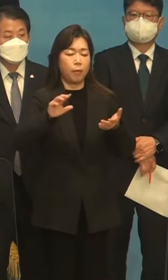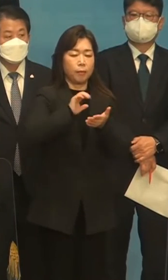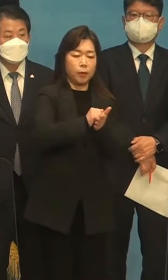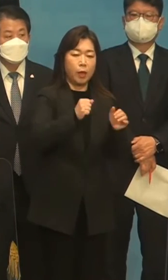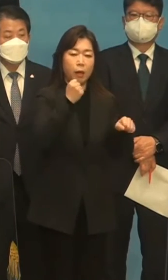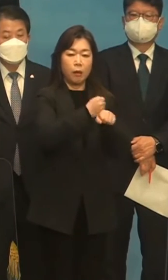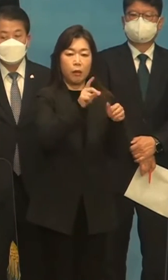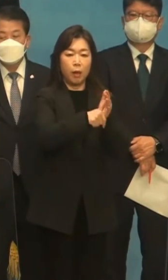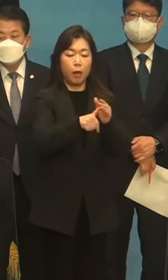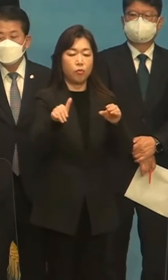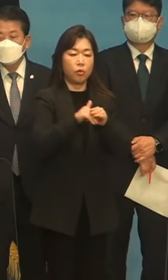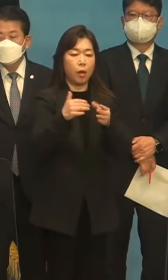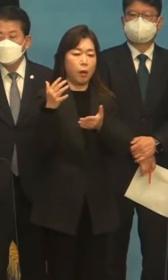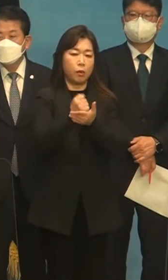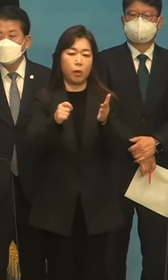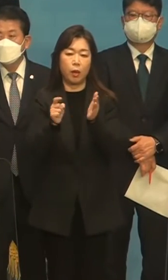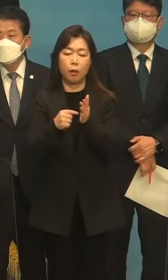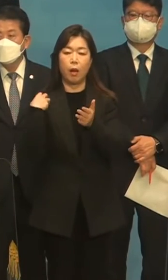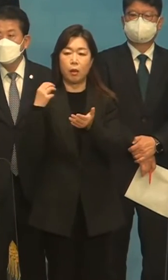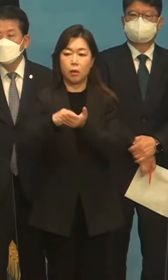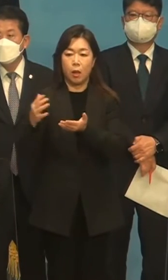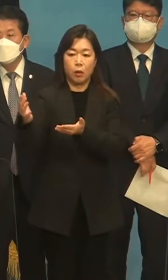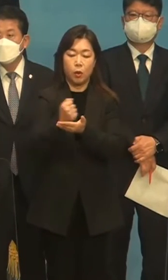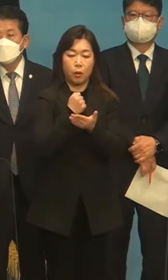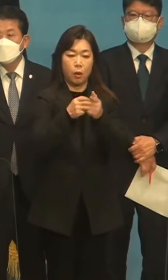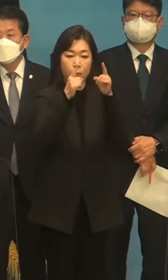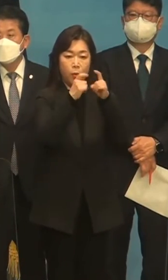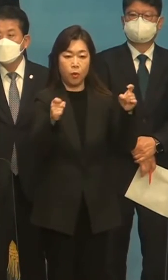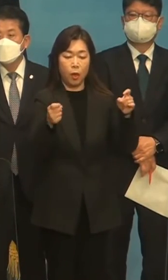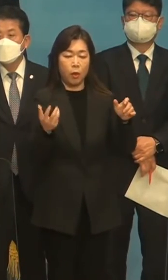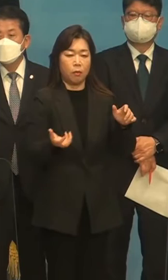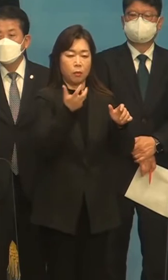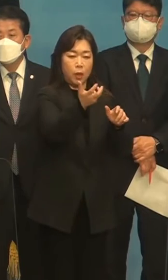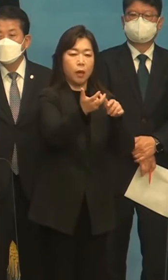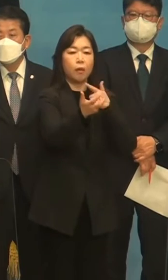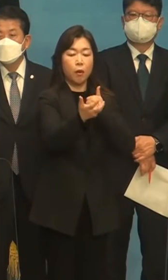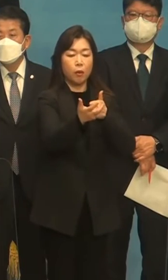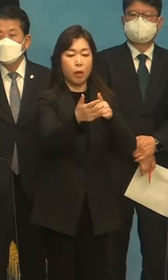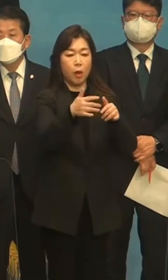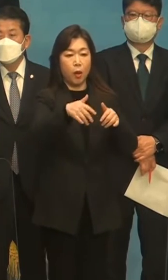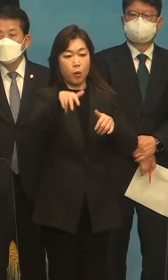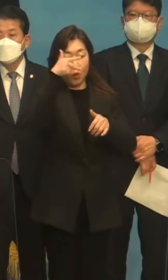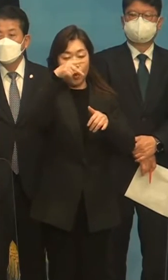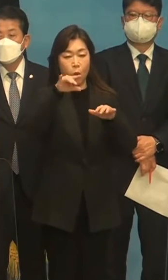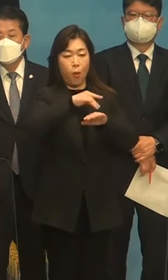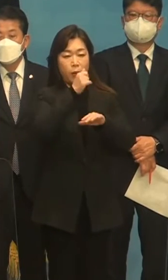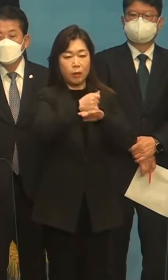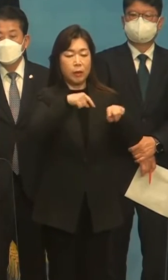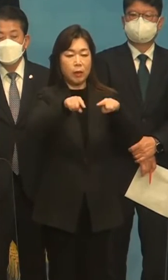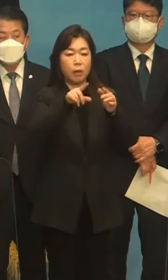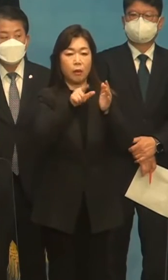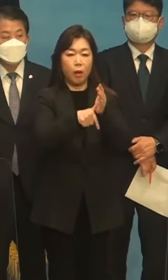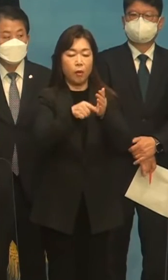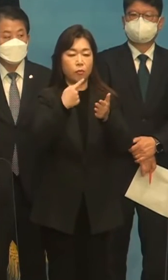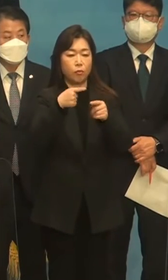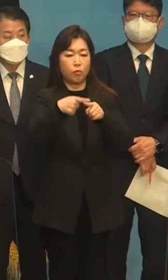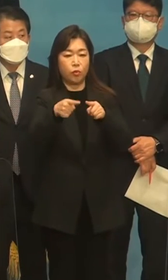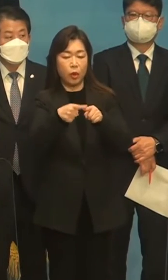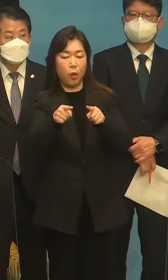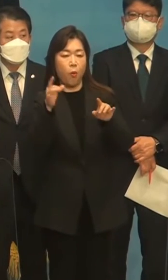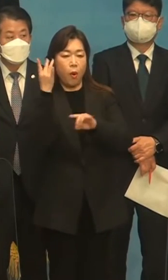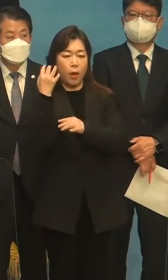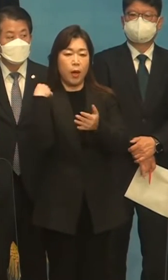무단 반출되었다가 환수되어 국립고궁박물관으로 이관된 조선왕조실록과 의궤를